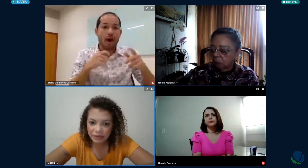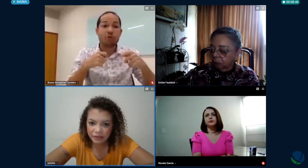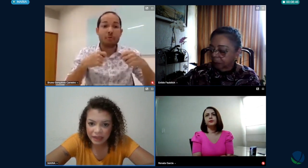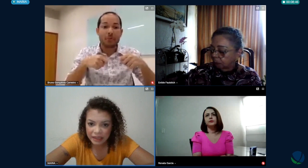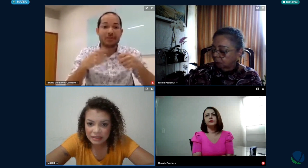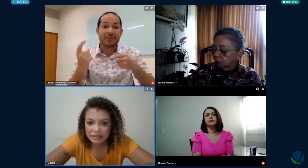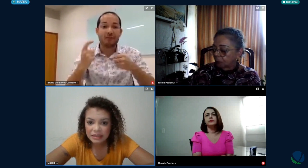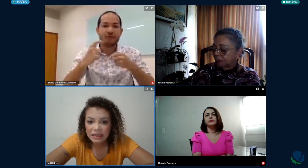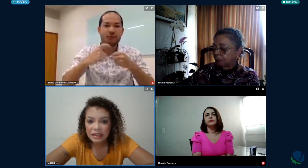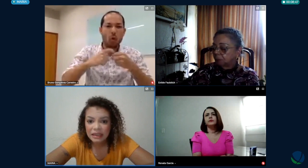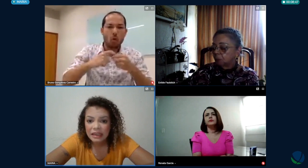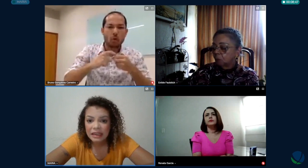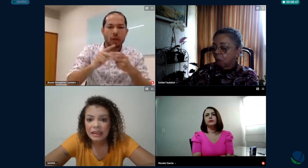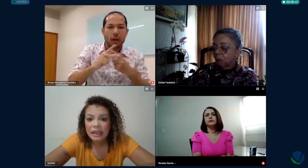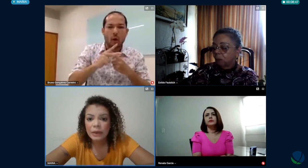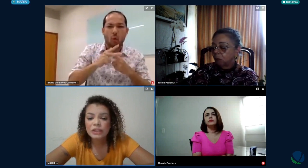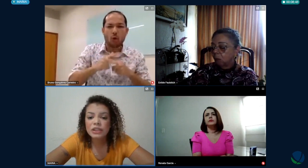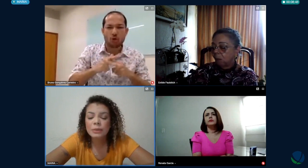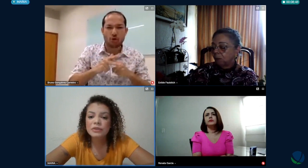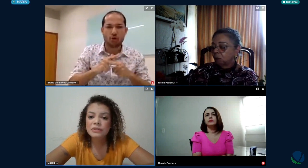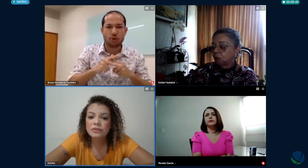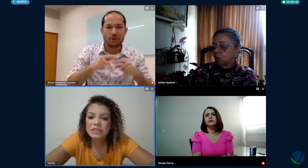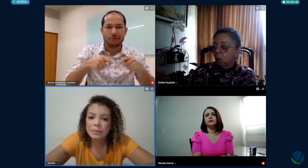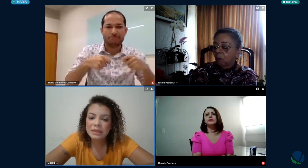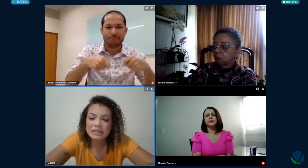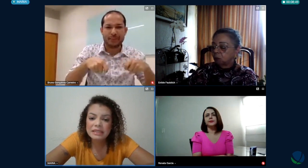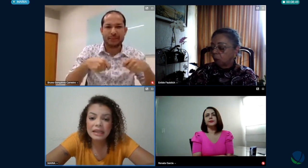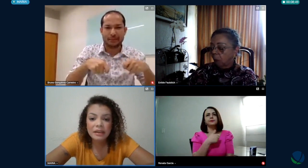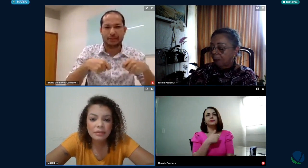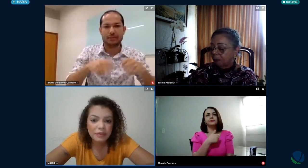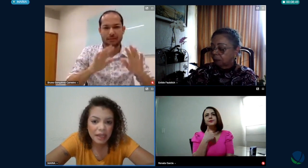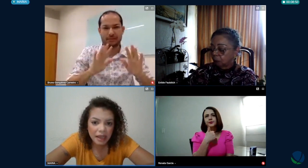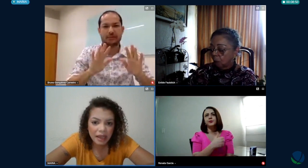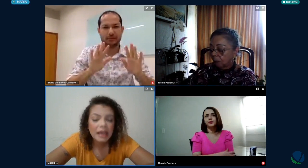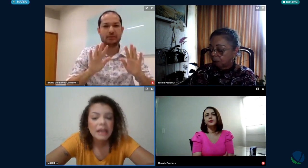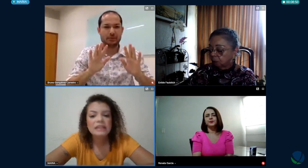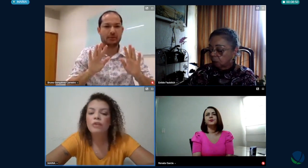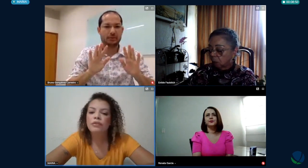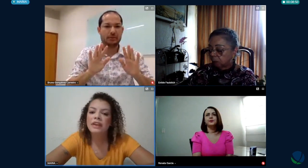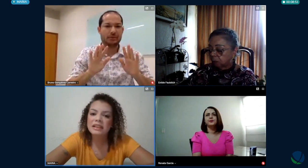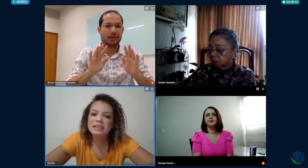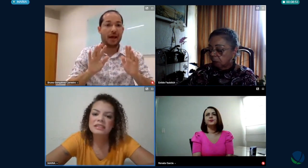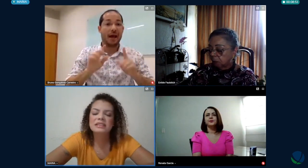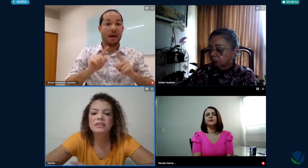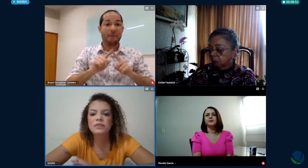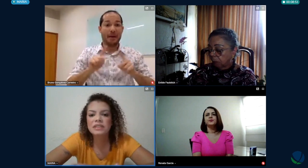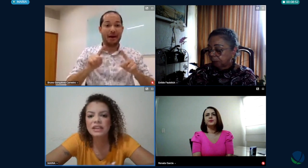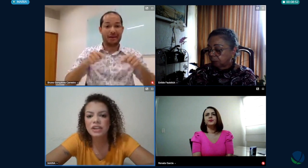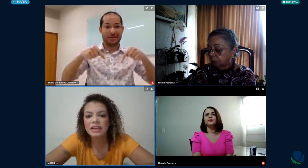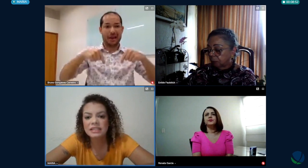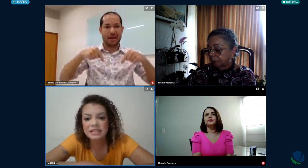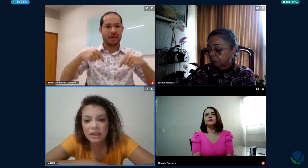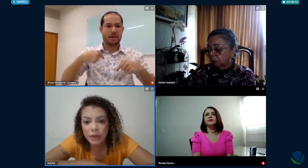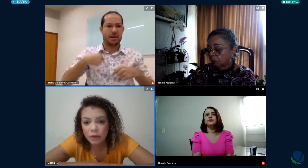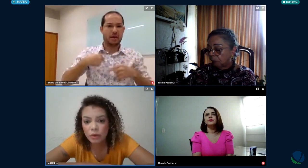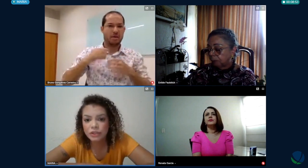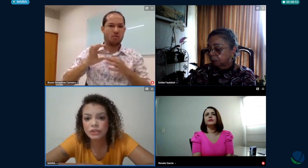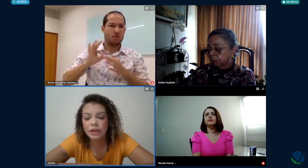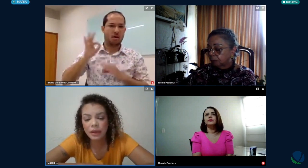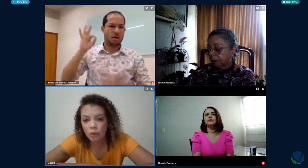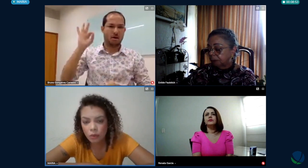considerações a serem feitas. Eu acho que você precisa rever, talvez, se você achar